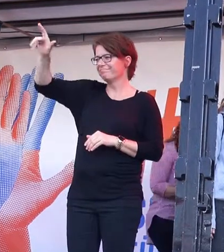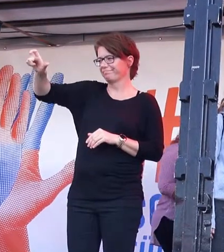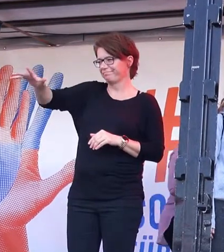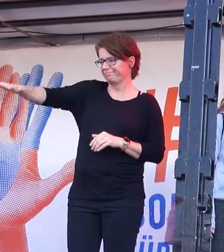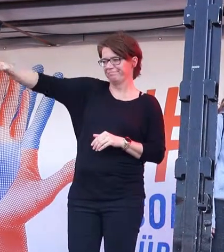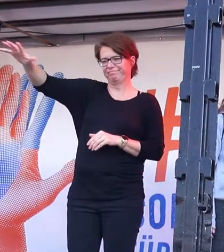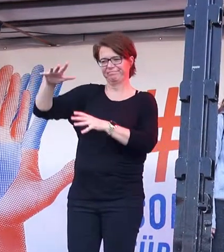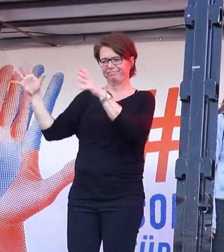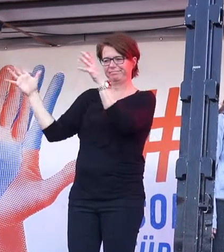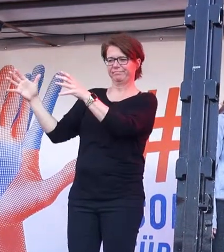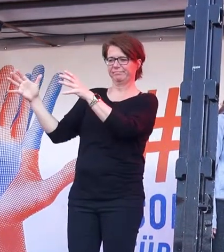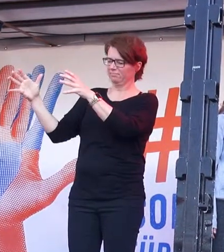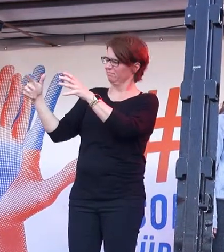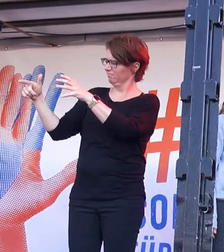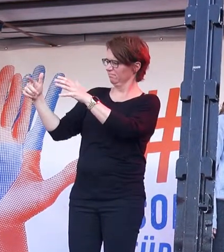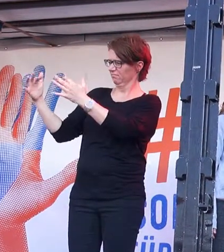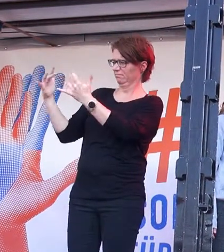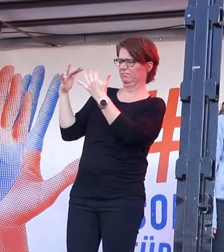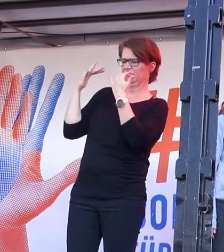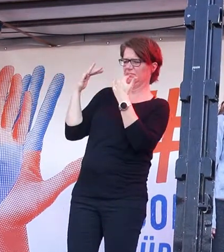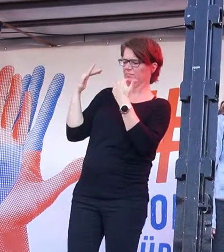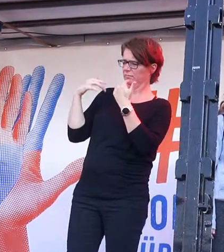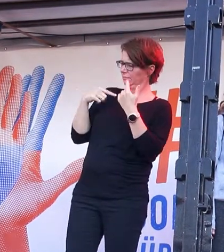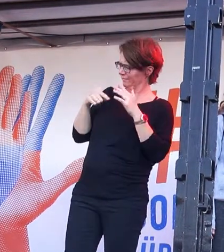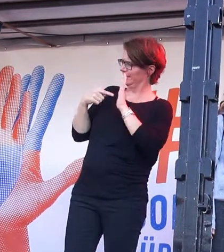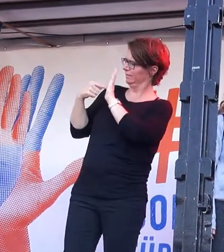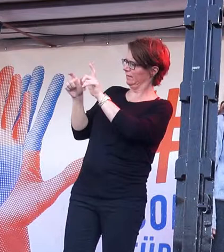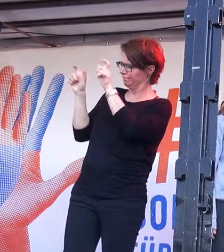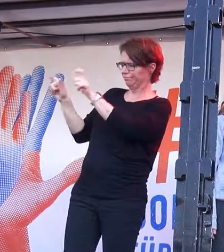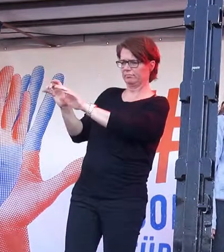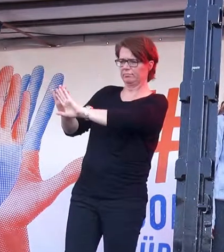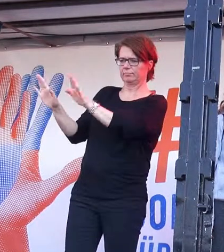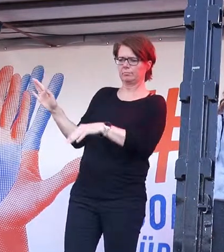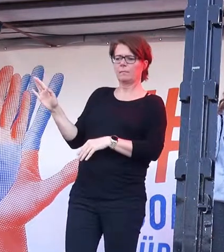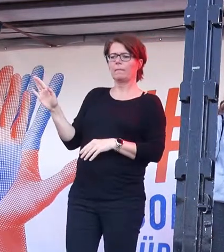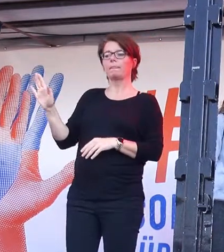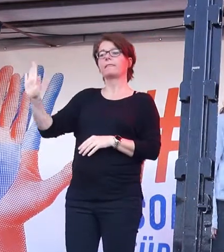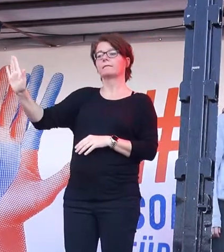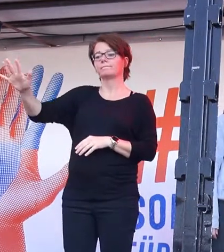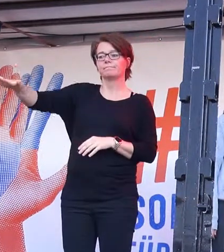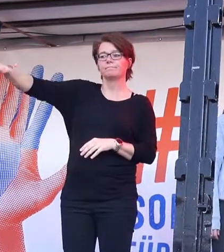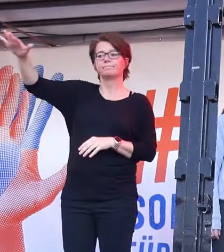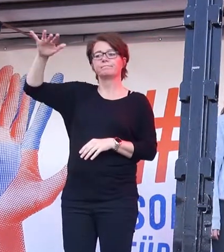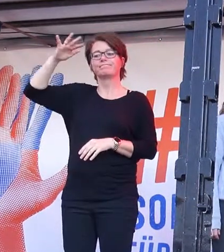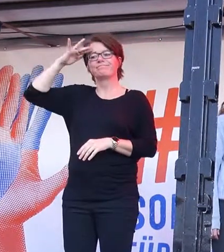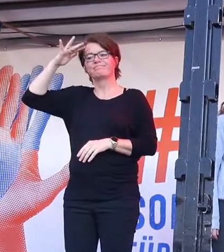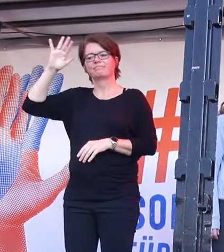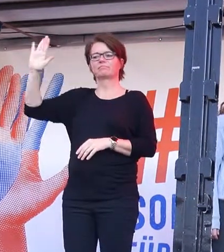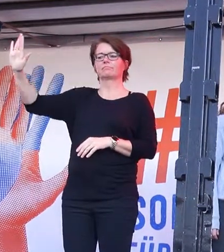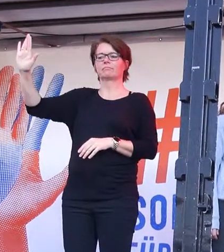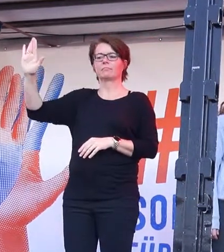Es geht aber darum, dass ich den Vorrednern, deren Onkel was sagen will. Ja, Sinti und